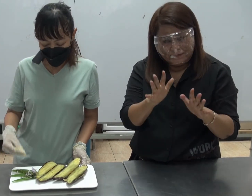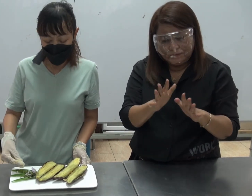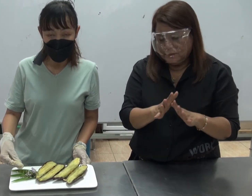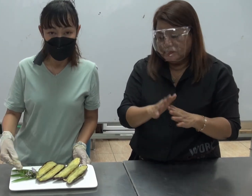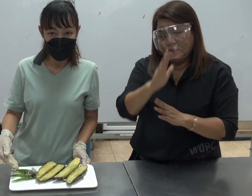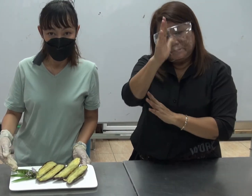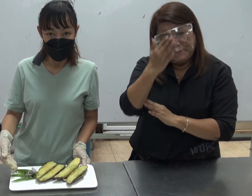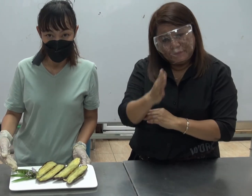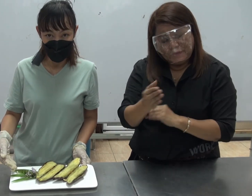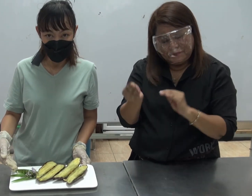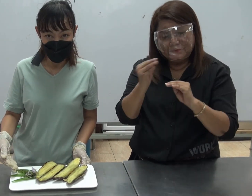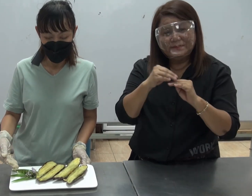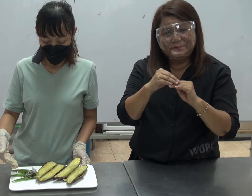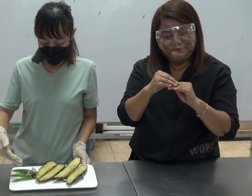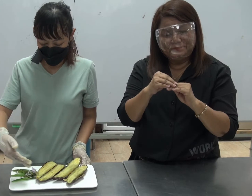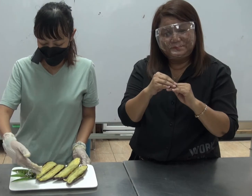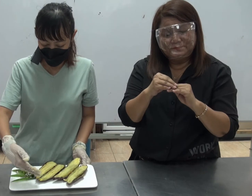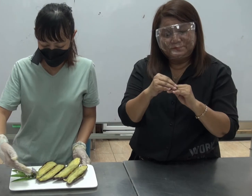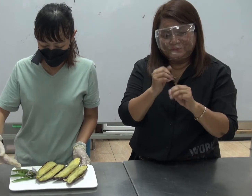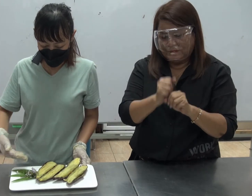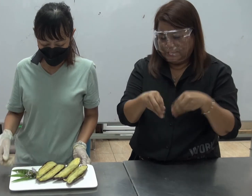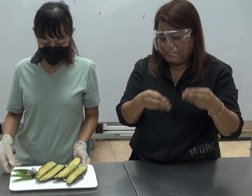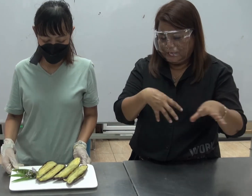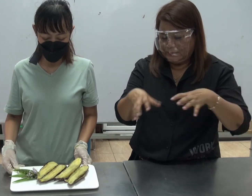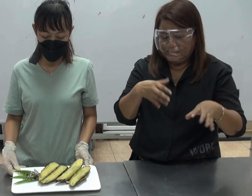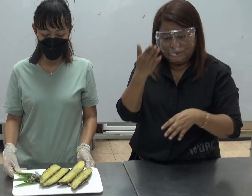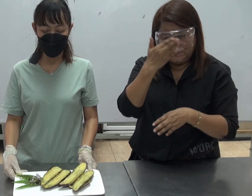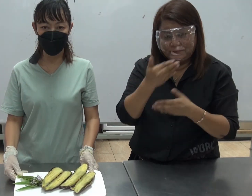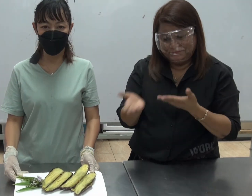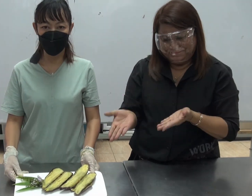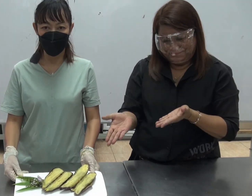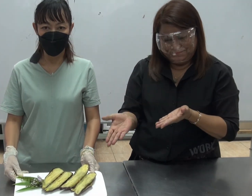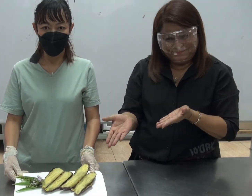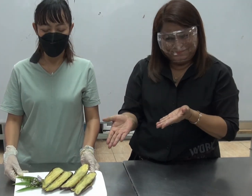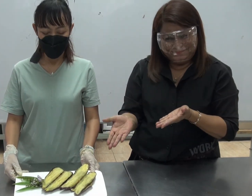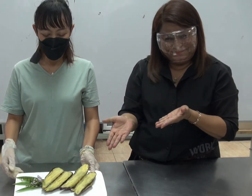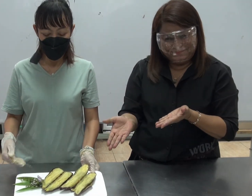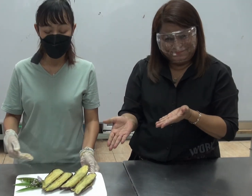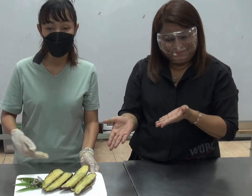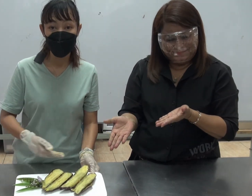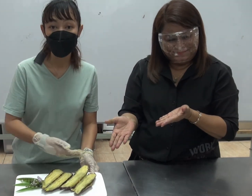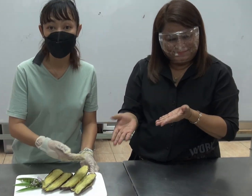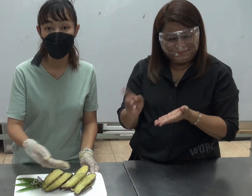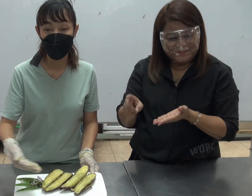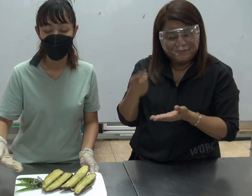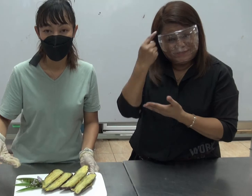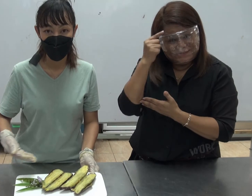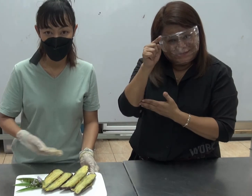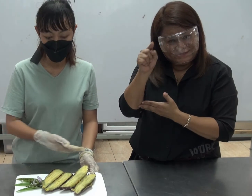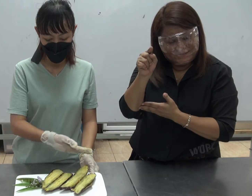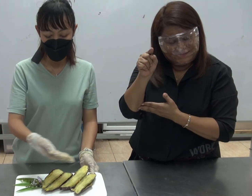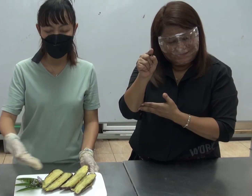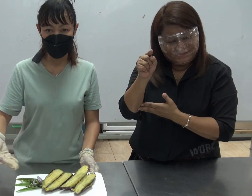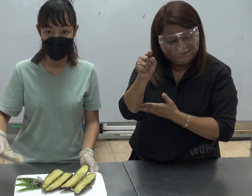ราก็นำใบไม้มาเสริมนิดหน่อยนะคะจะทำให้การจัดจานสวยนี่ค่ะเราต้องคำนึงถึงองค์ประกอบ